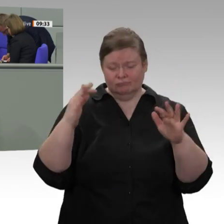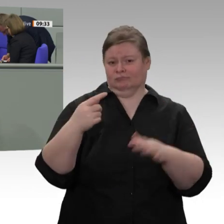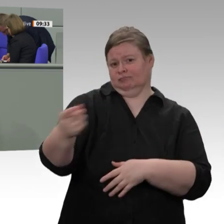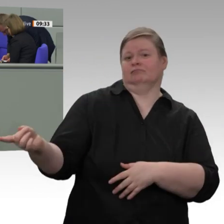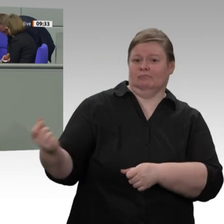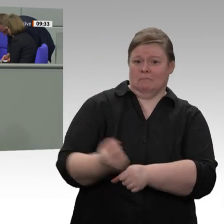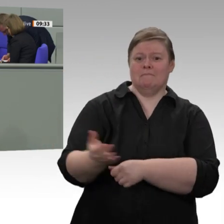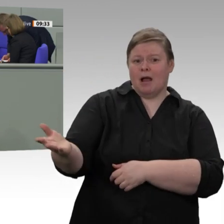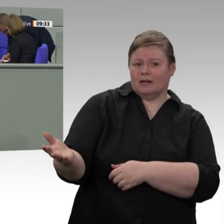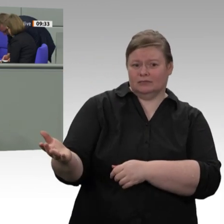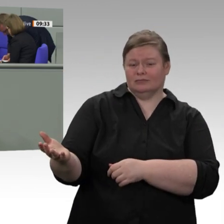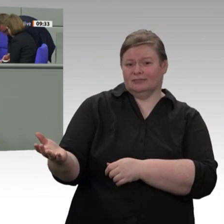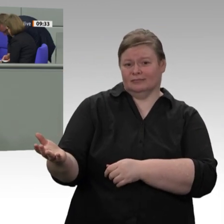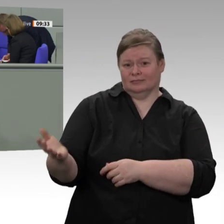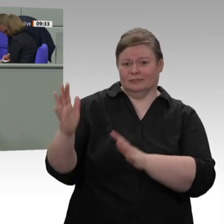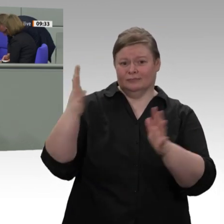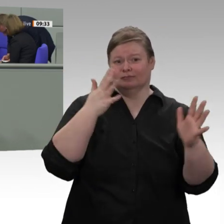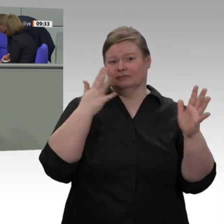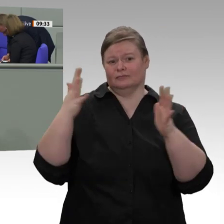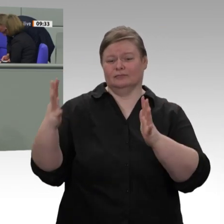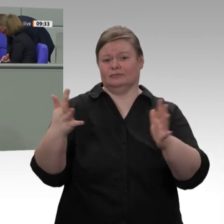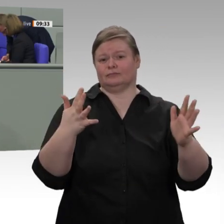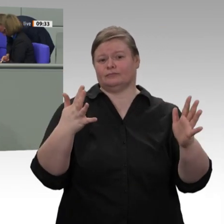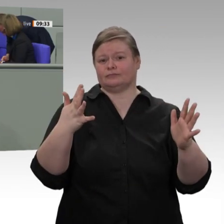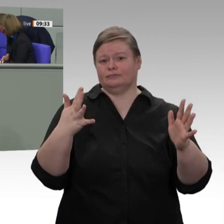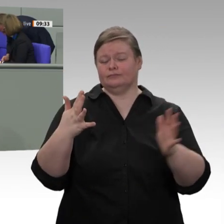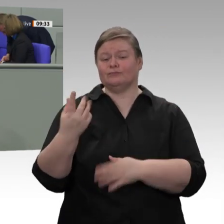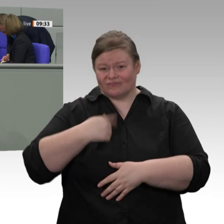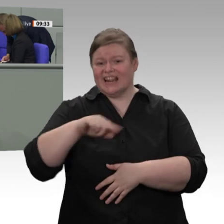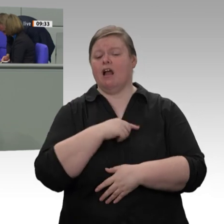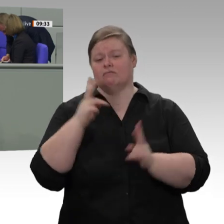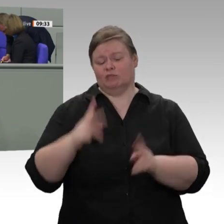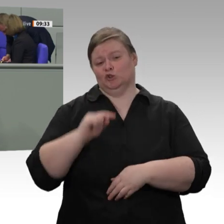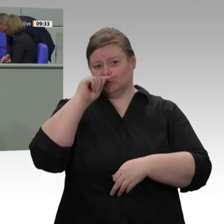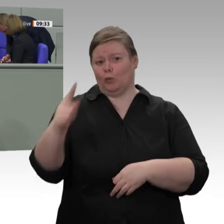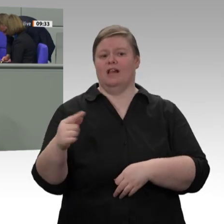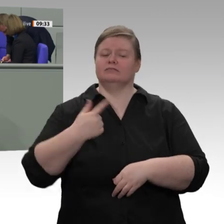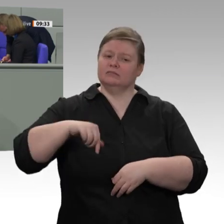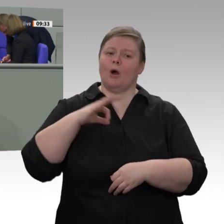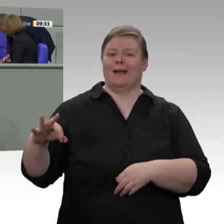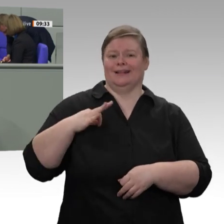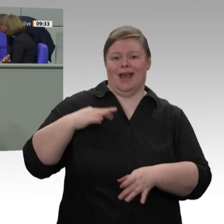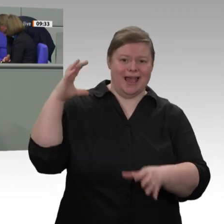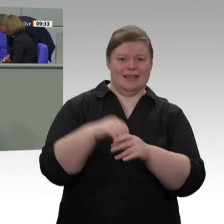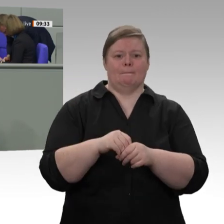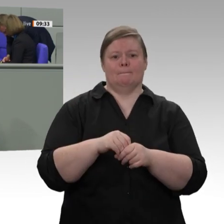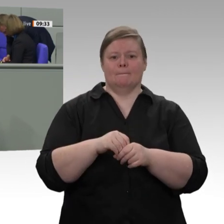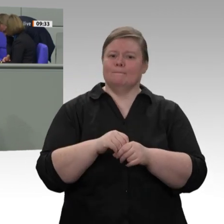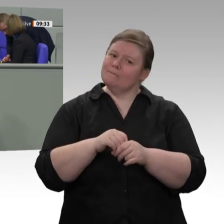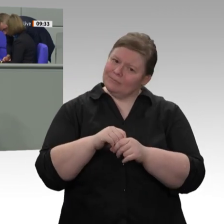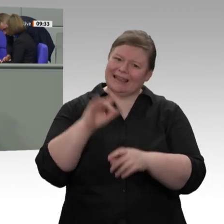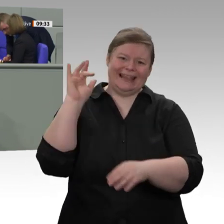angekämpft haben. Gegen die Kolonialpolitik eines Kaiserreiches, die Sie hier in jeder Rede, Herr Gauland, so verherrlichen. Da wurden